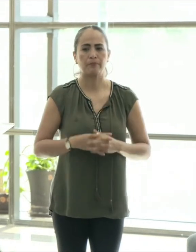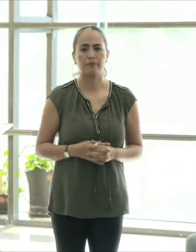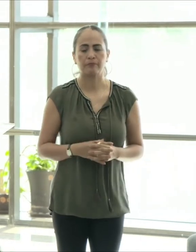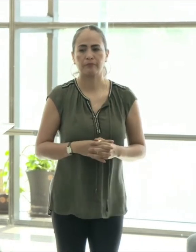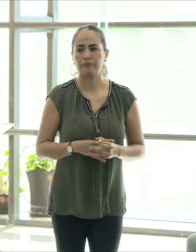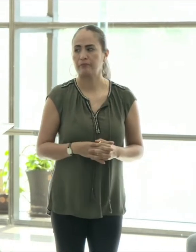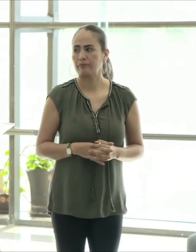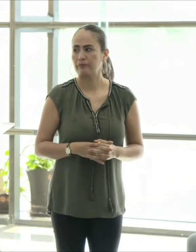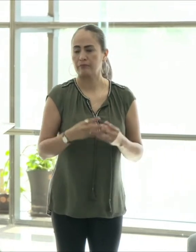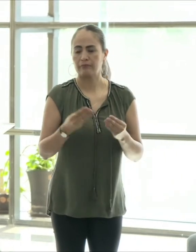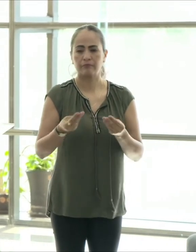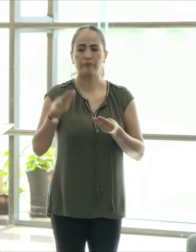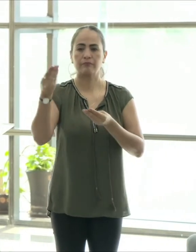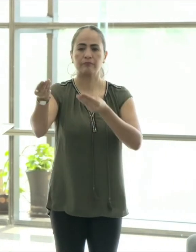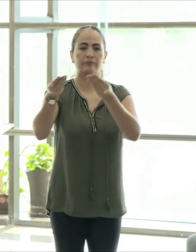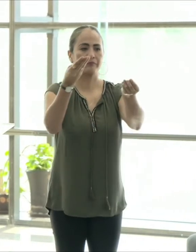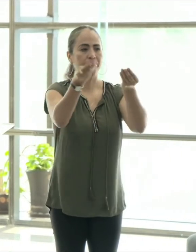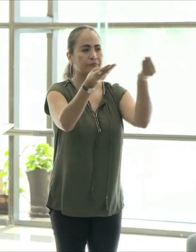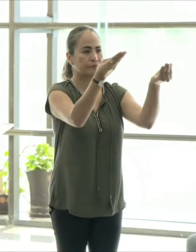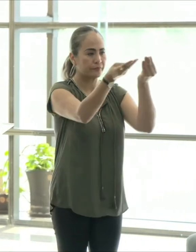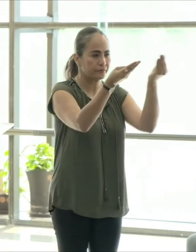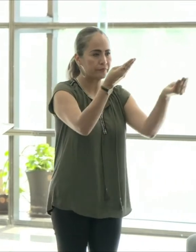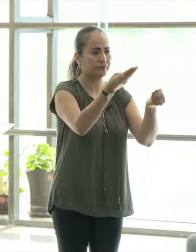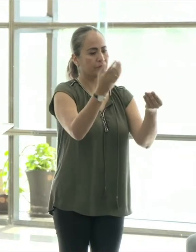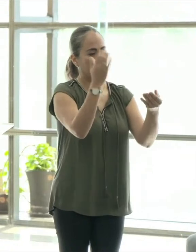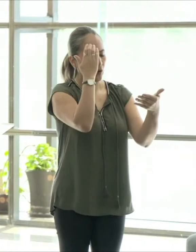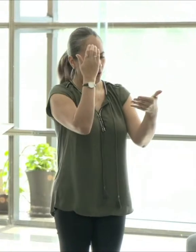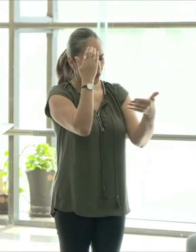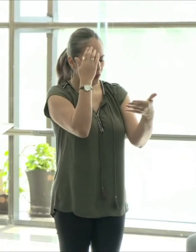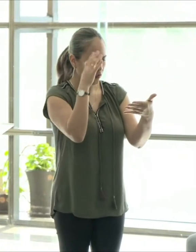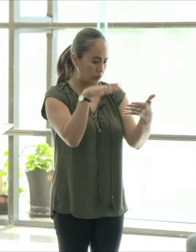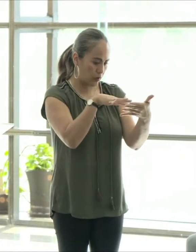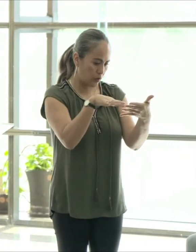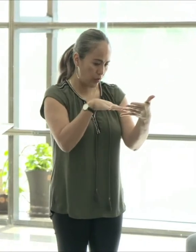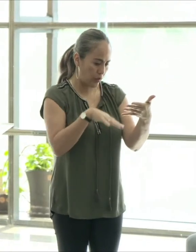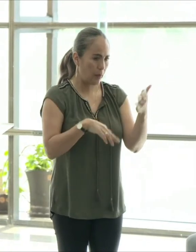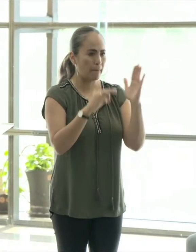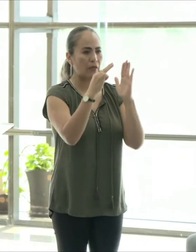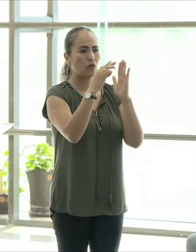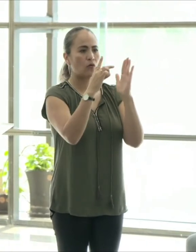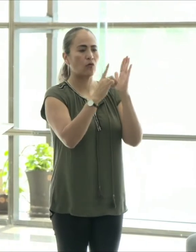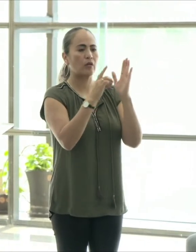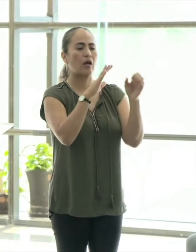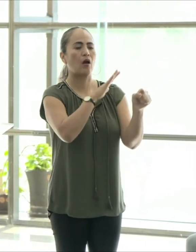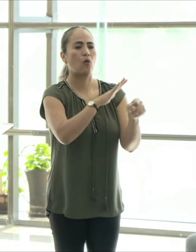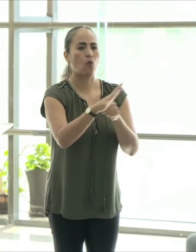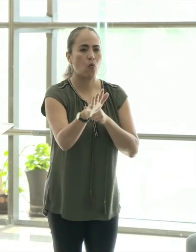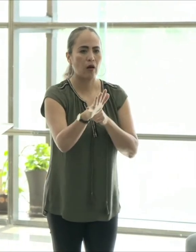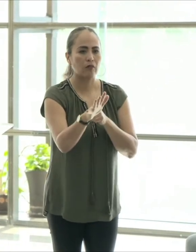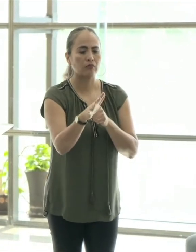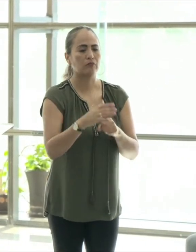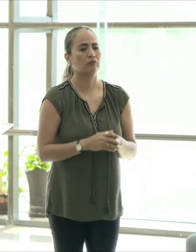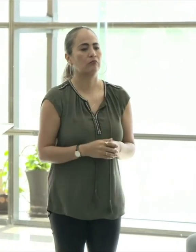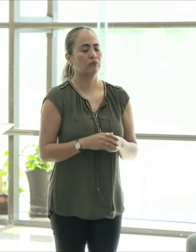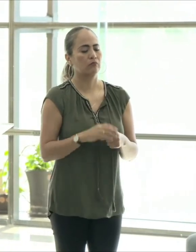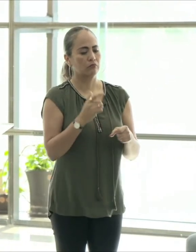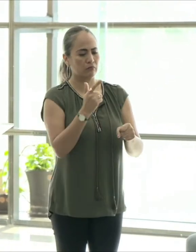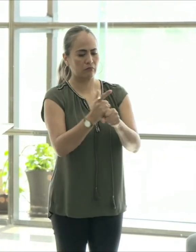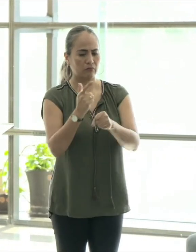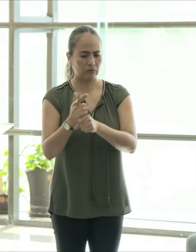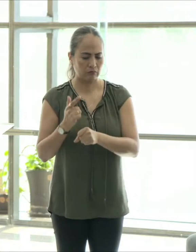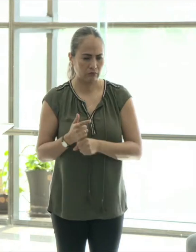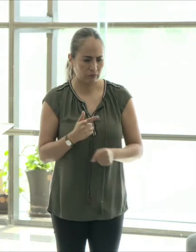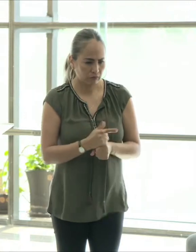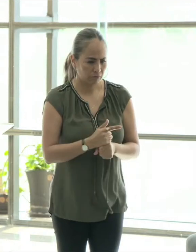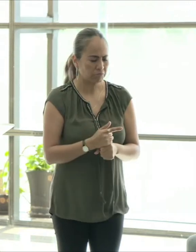repartir que lo podamos dar a conocer y que comienza con la metodología empleada de desarrolla cada uno de los hallazgos en los